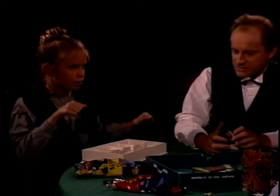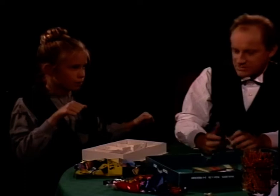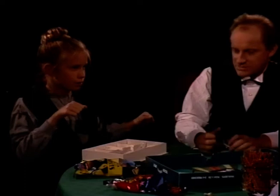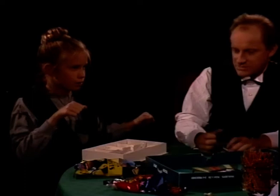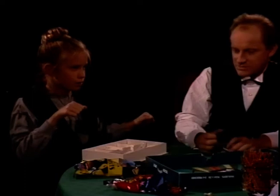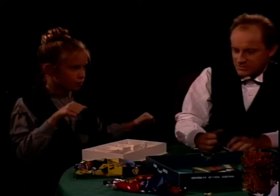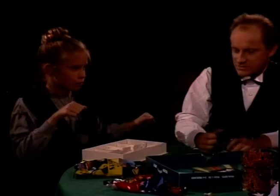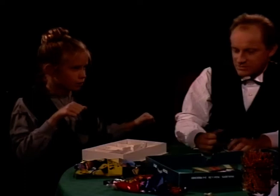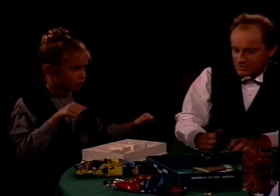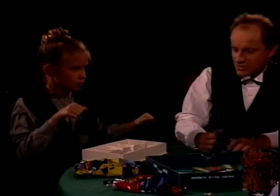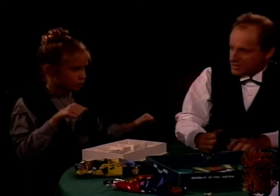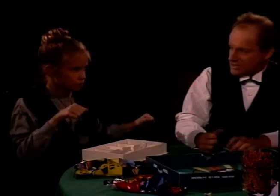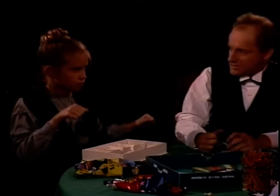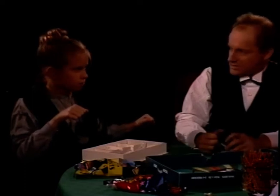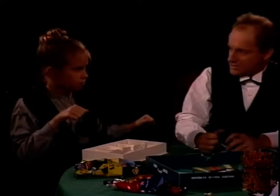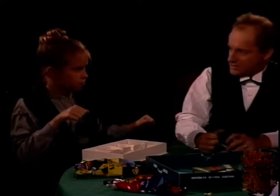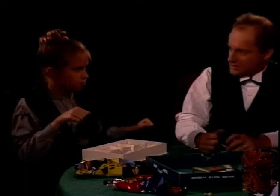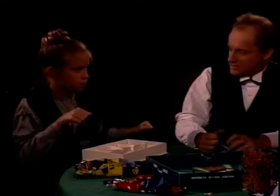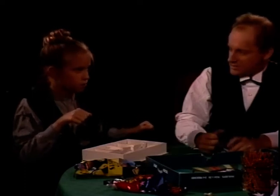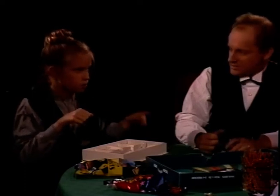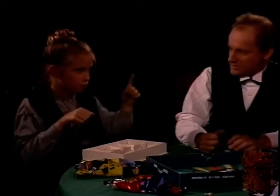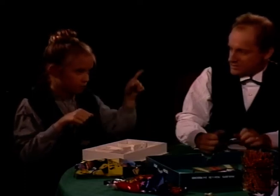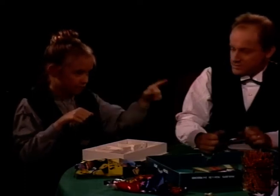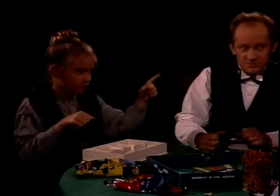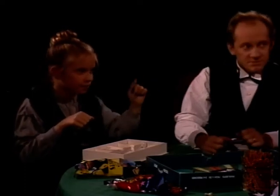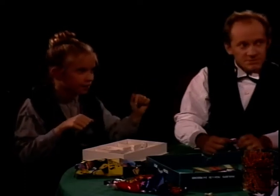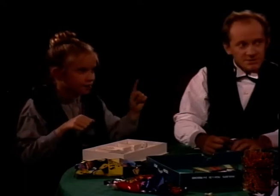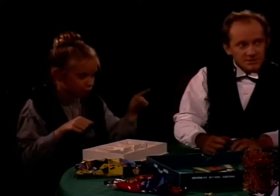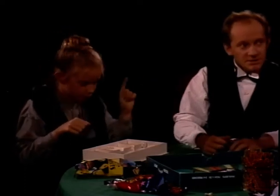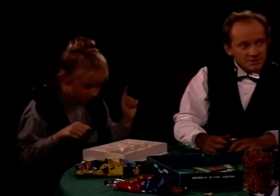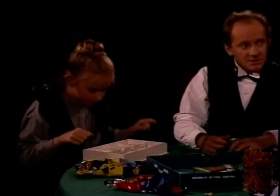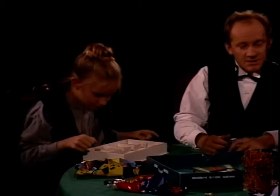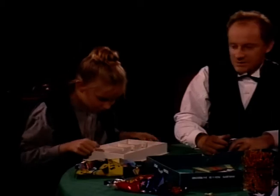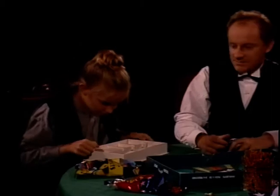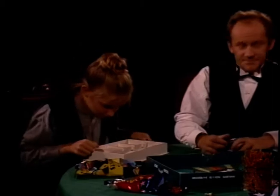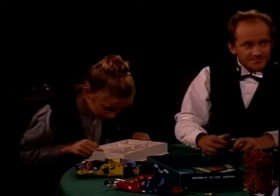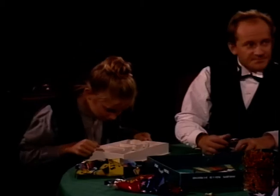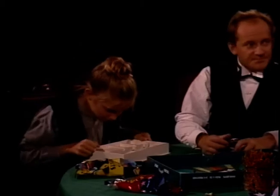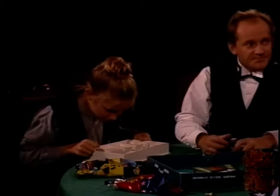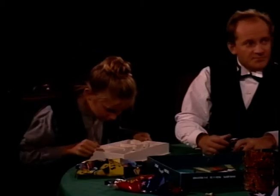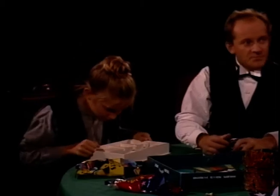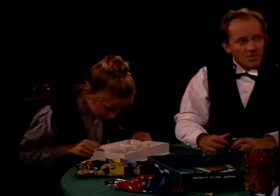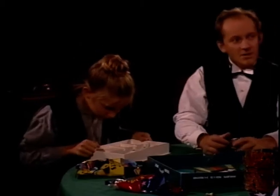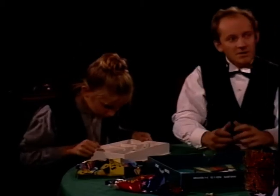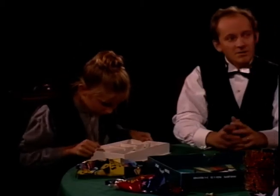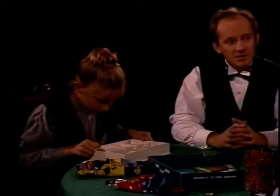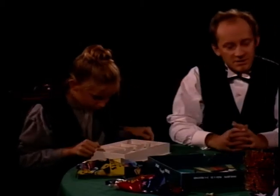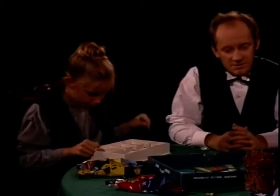Slår. Vinna över. Krockar. Vinna över. Slår. Vi får se vad sista ordet blir så kan vi räkna ut meningen tror jag. Jaha.